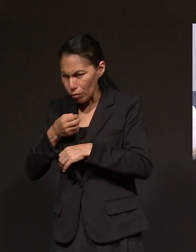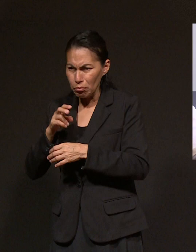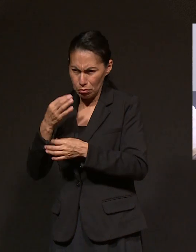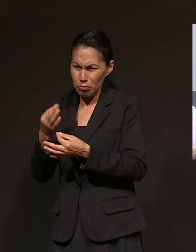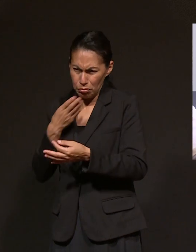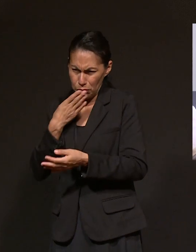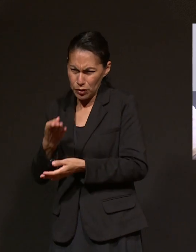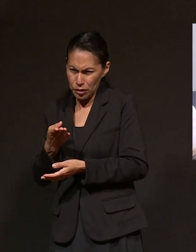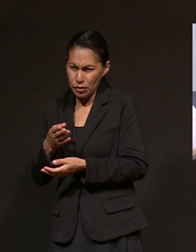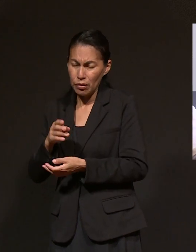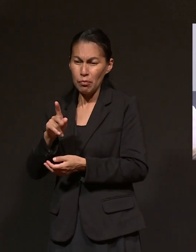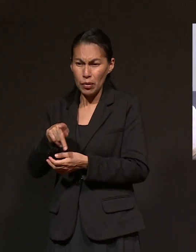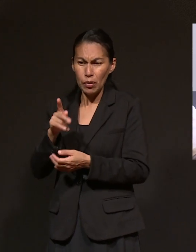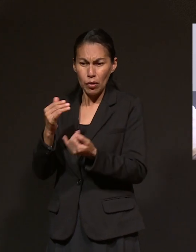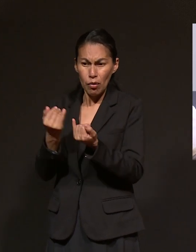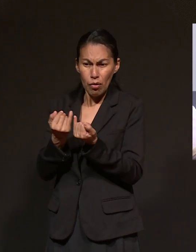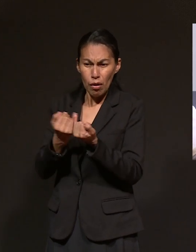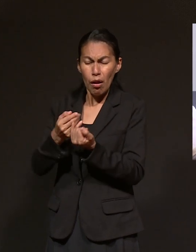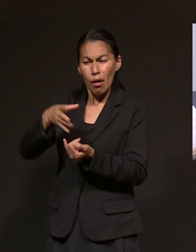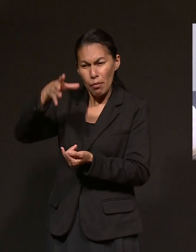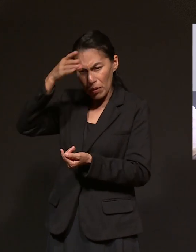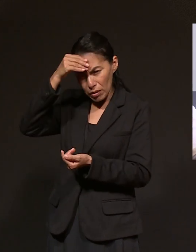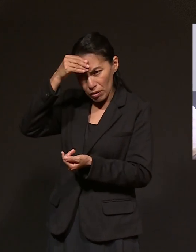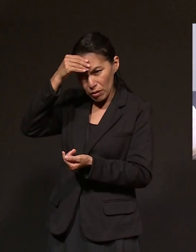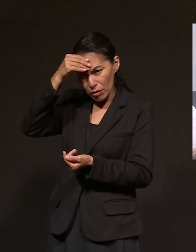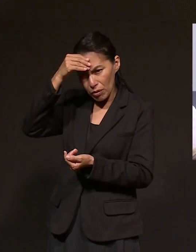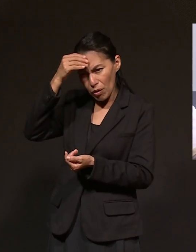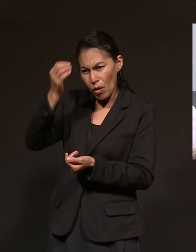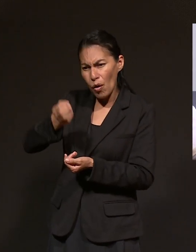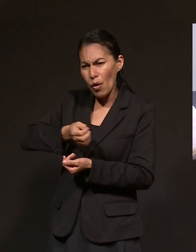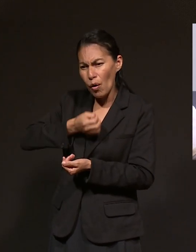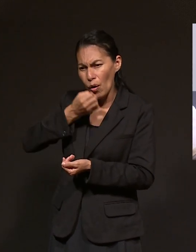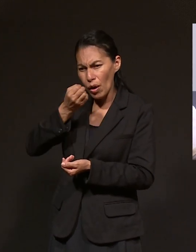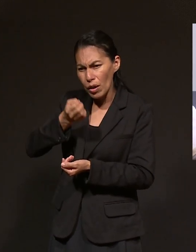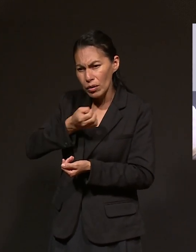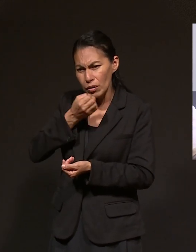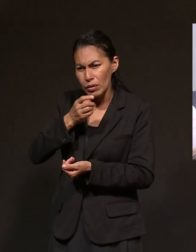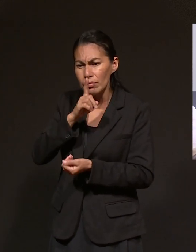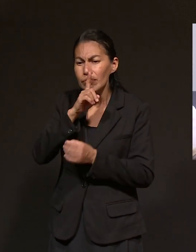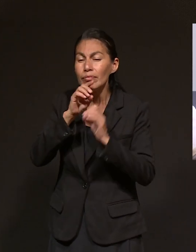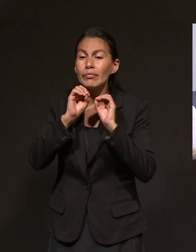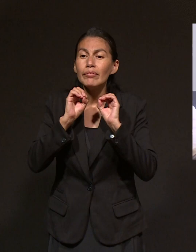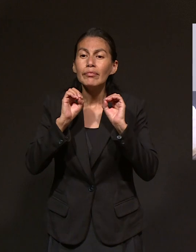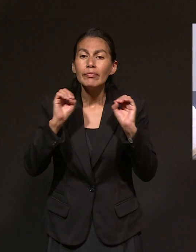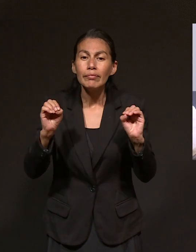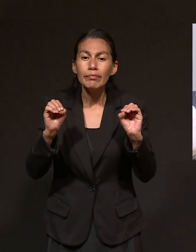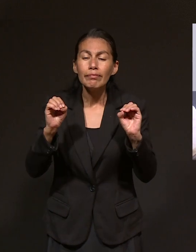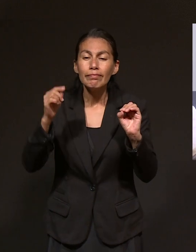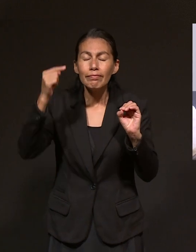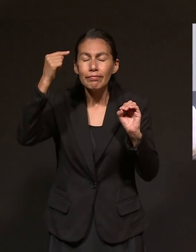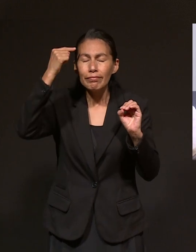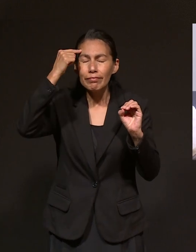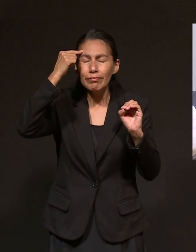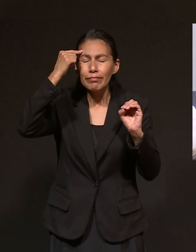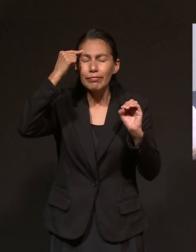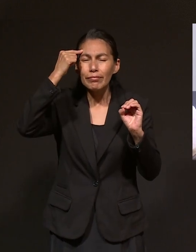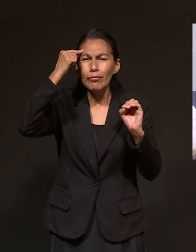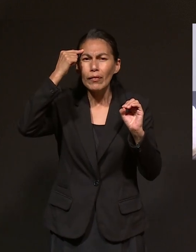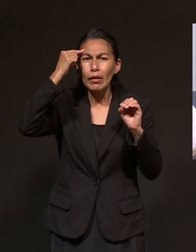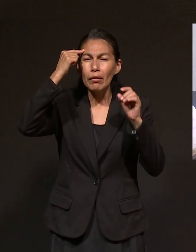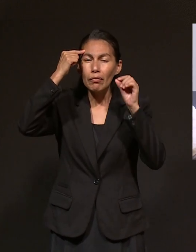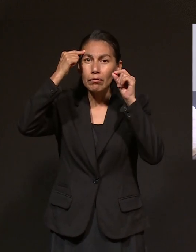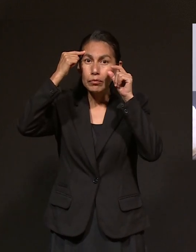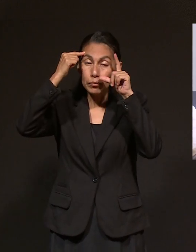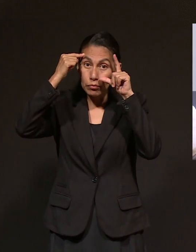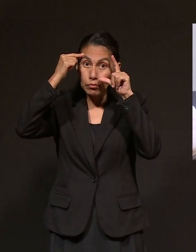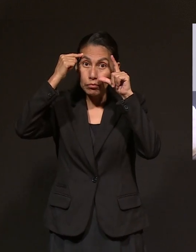Lo cual es muy válido. Pero he aprendido yo también de las oraciones mudas, digo, o